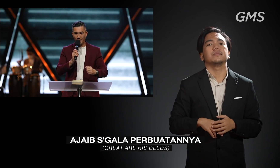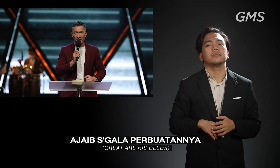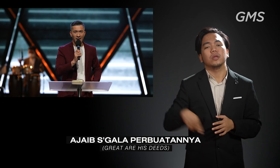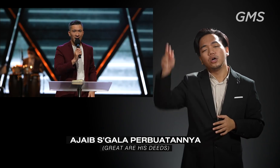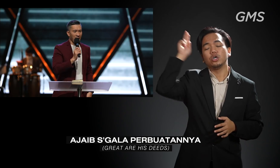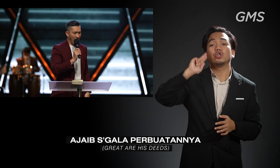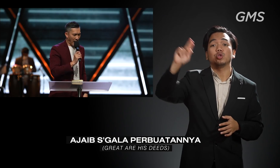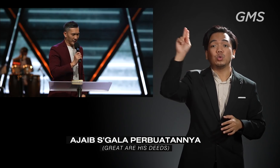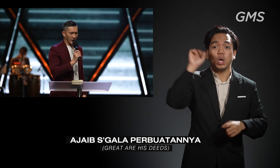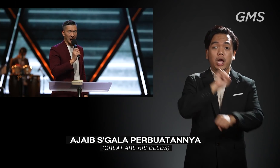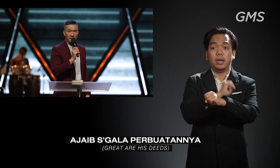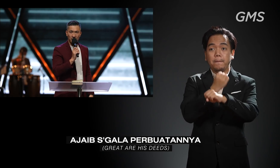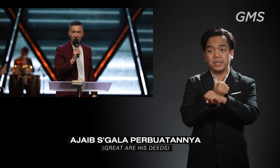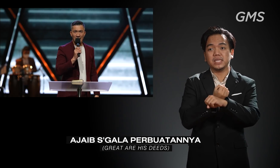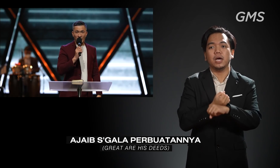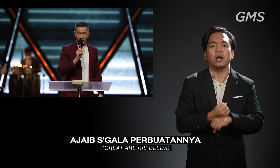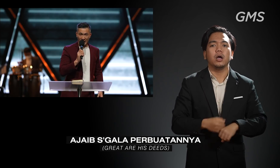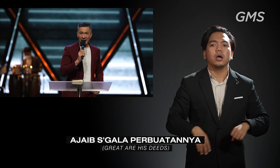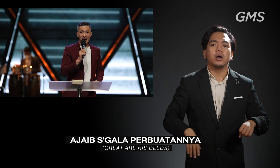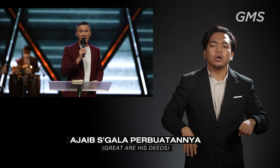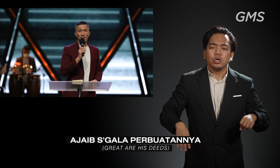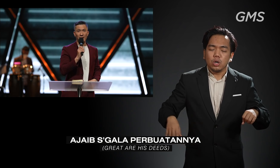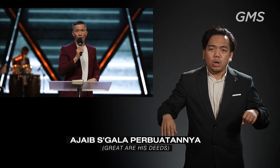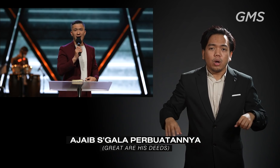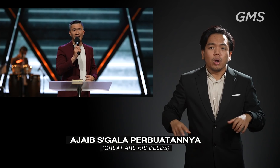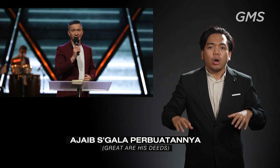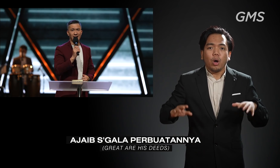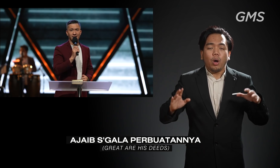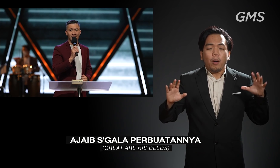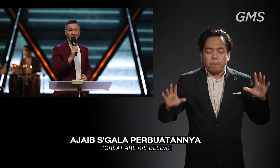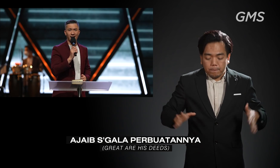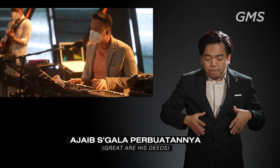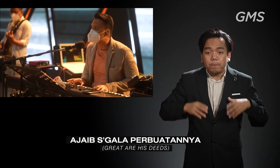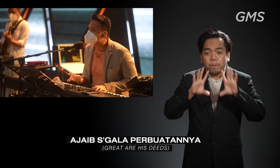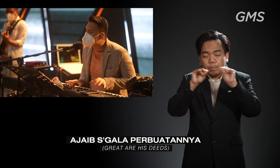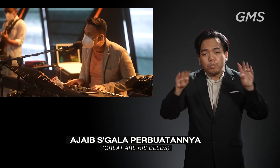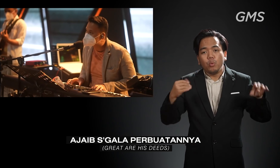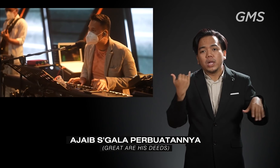menumbuhkan ajaib segala perbuatannya,